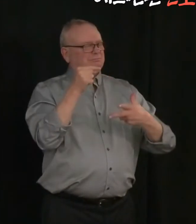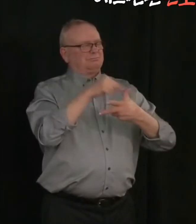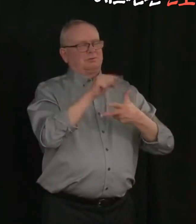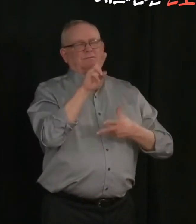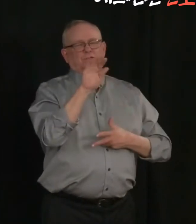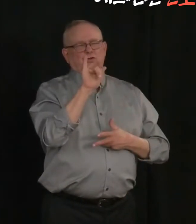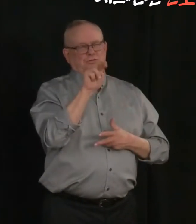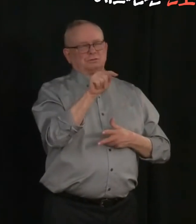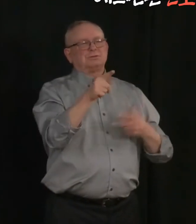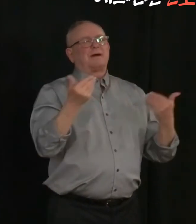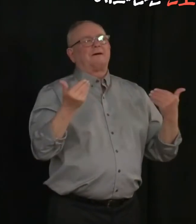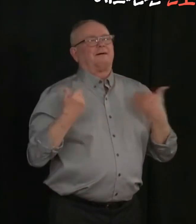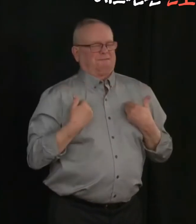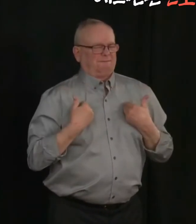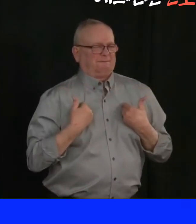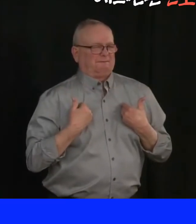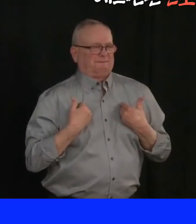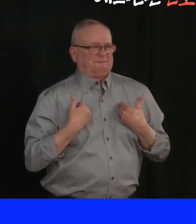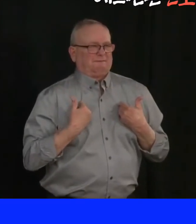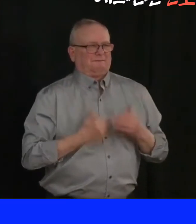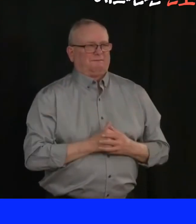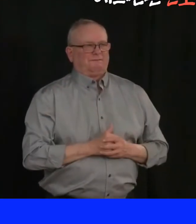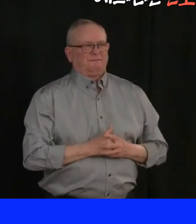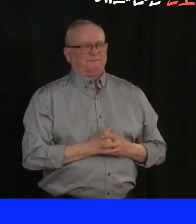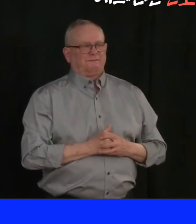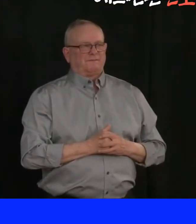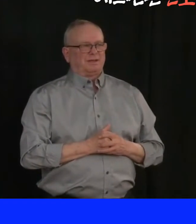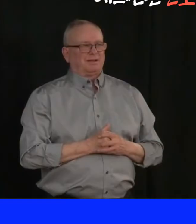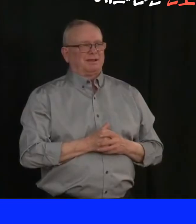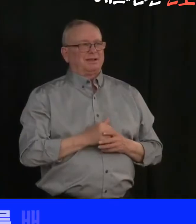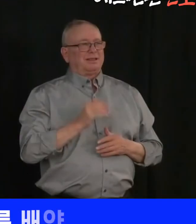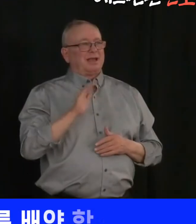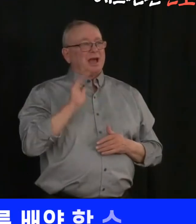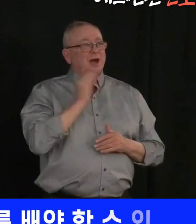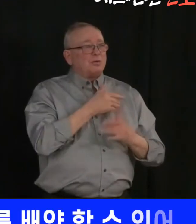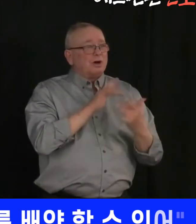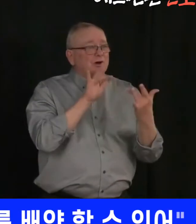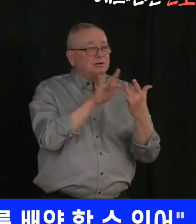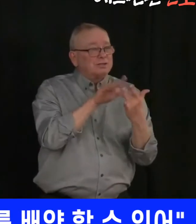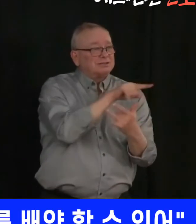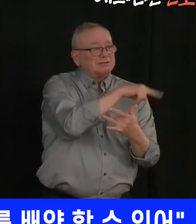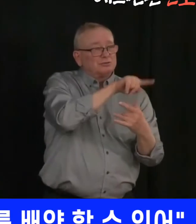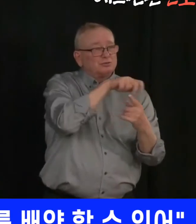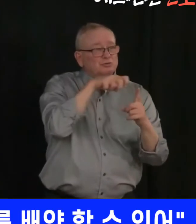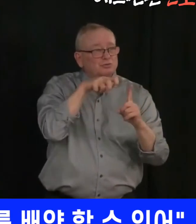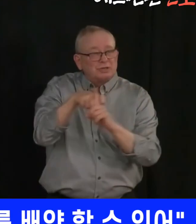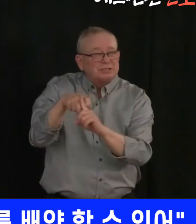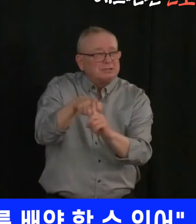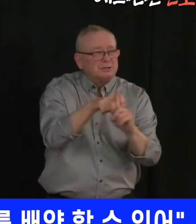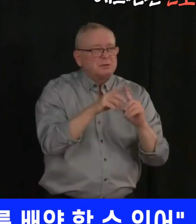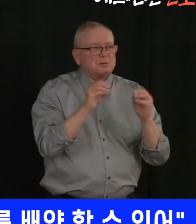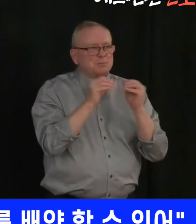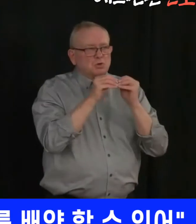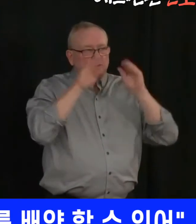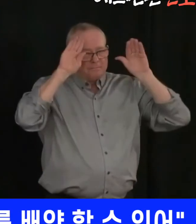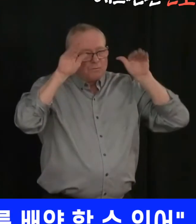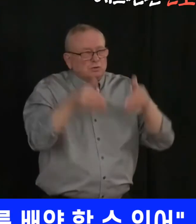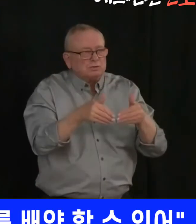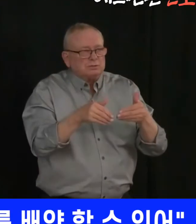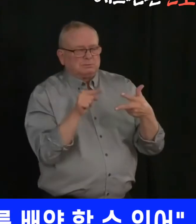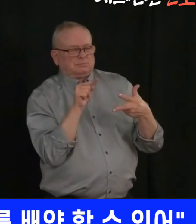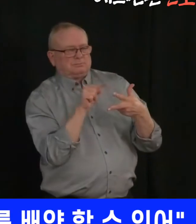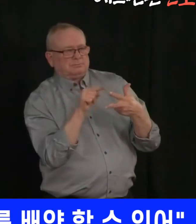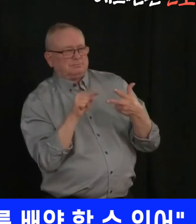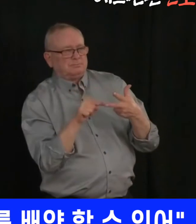하였습니다. 중요한 이유는 14일의 격리 기간 동안 누군가가 첫 번째 테스트에서 음성으로 테스트되어도